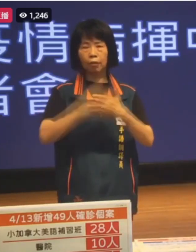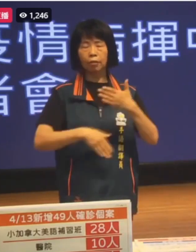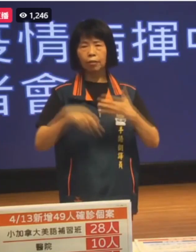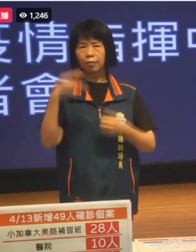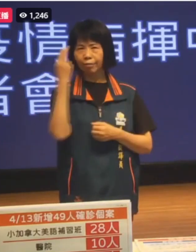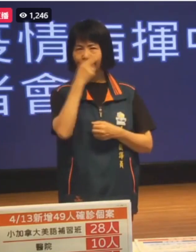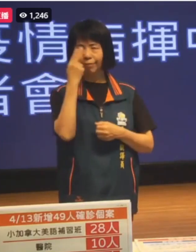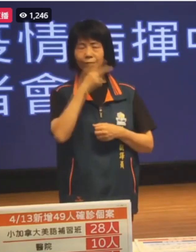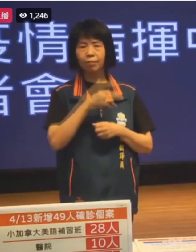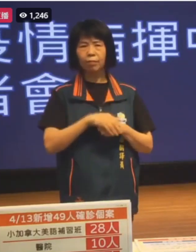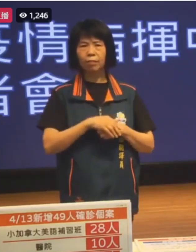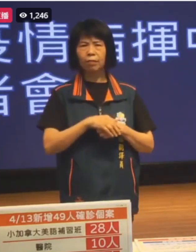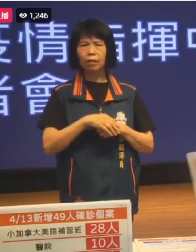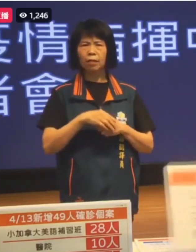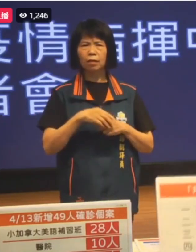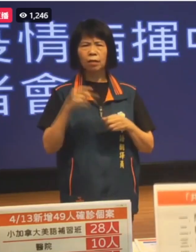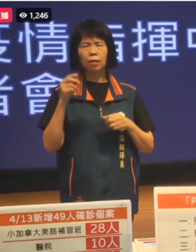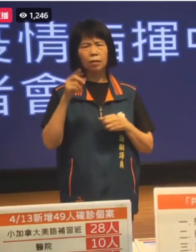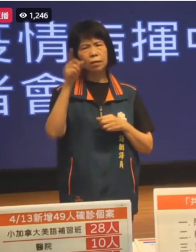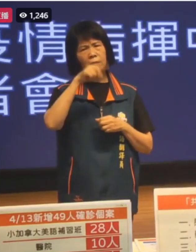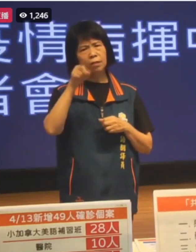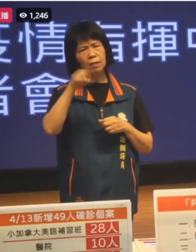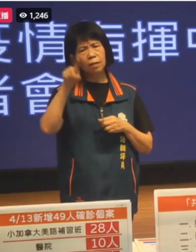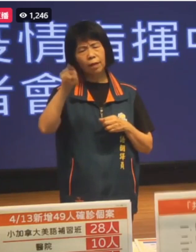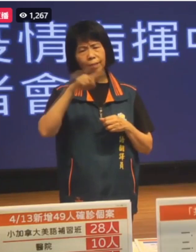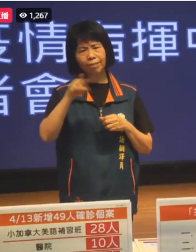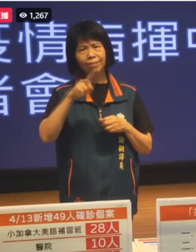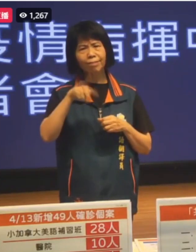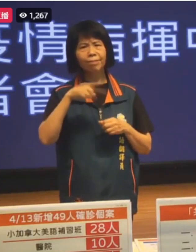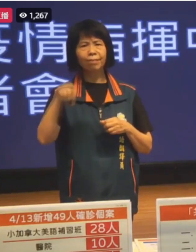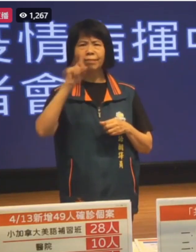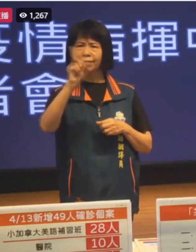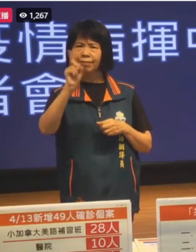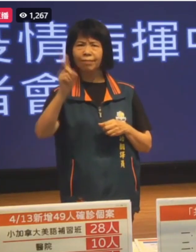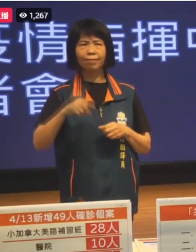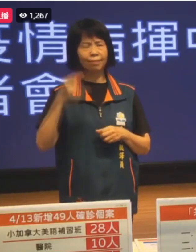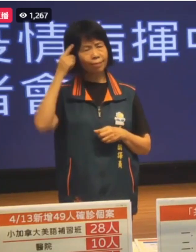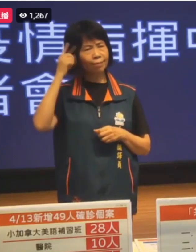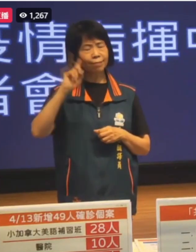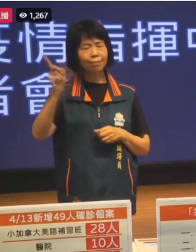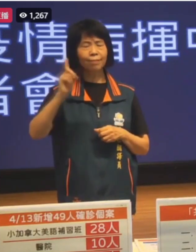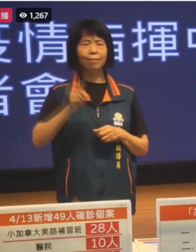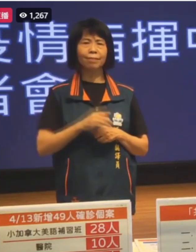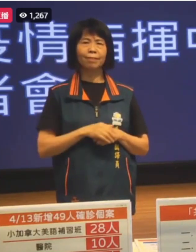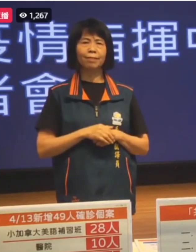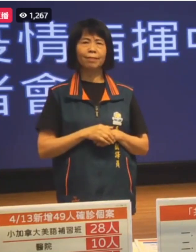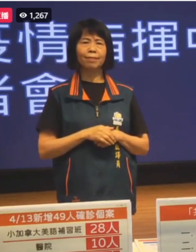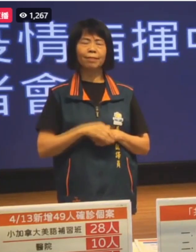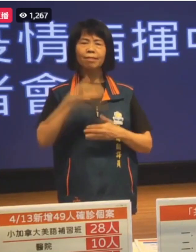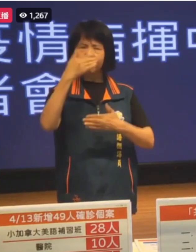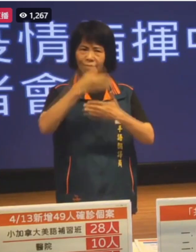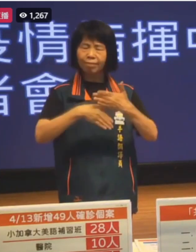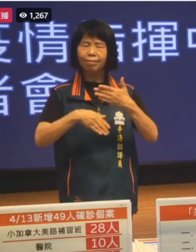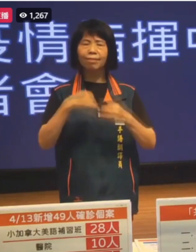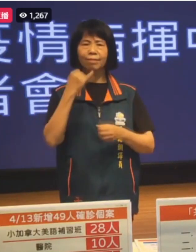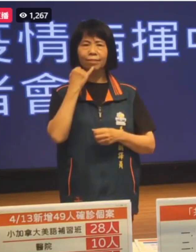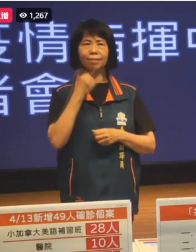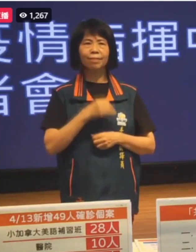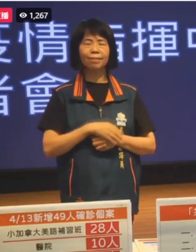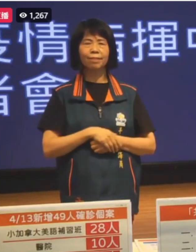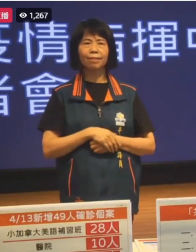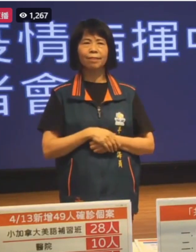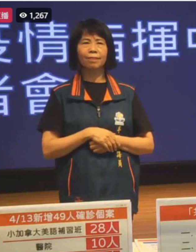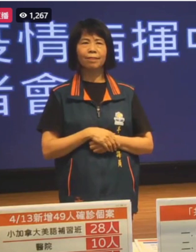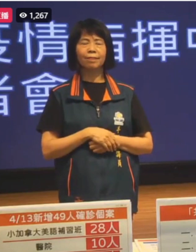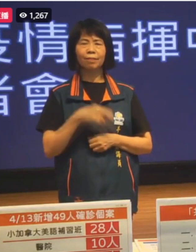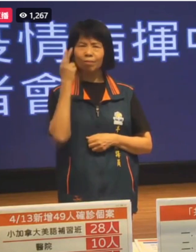跟减灾，那什么叫减灾？减灾是一定有灾叫做减灾一定有灾叫做减灾所以